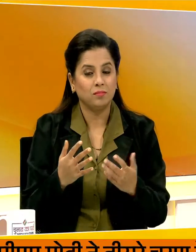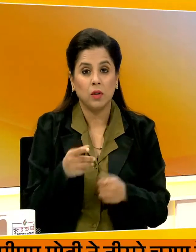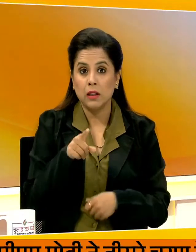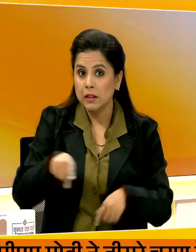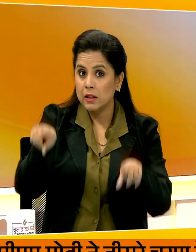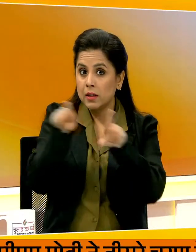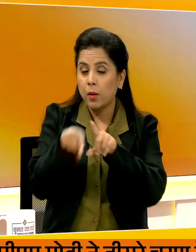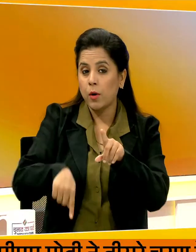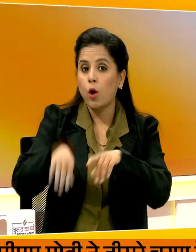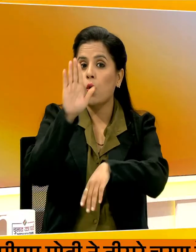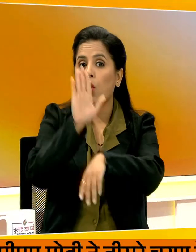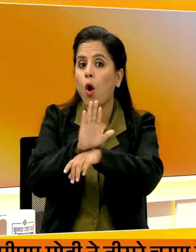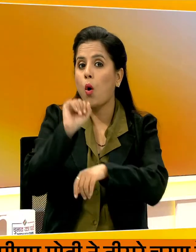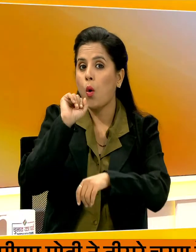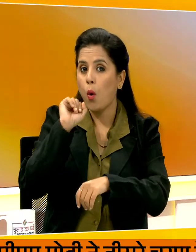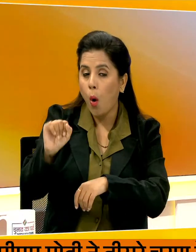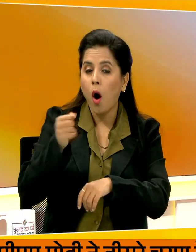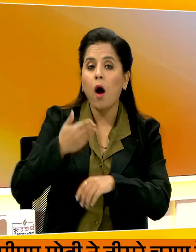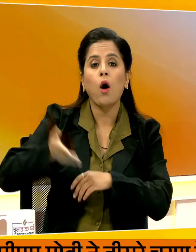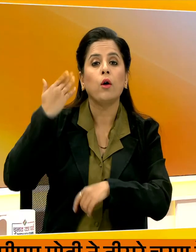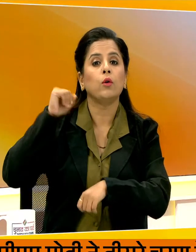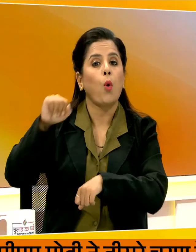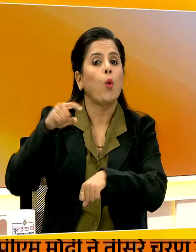साथियों, कांग्रेस ने अपने शासन में